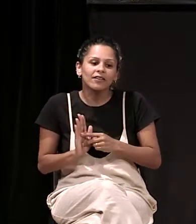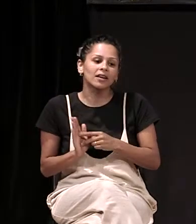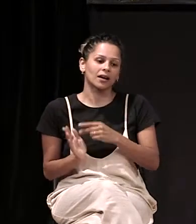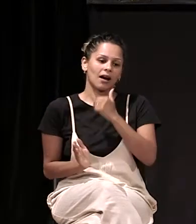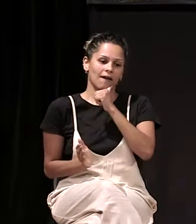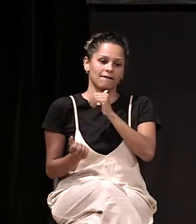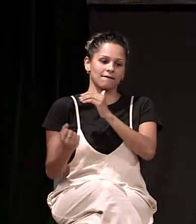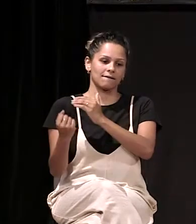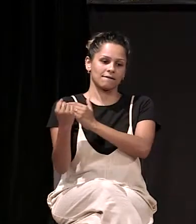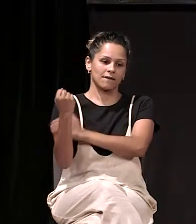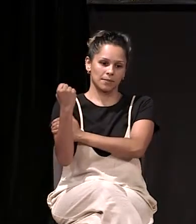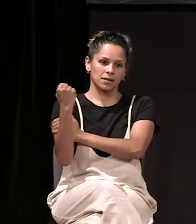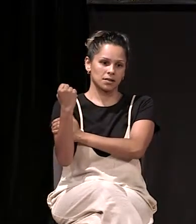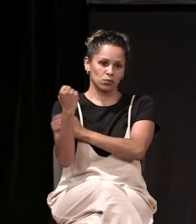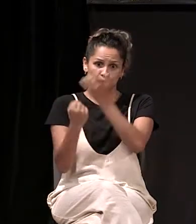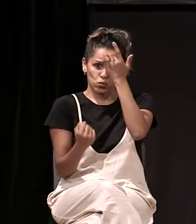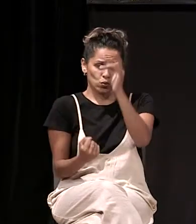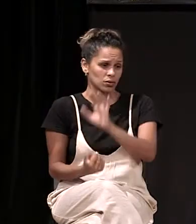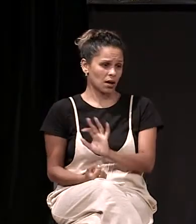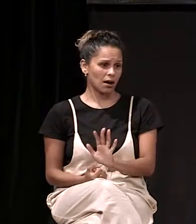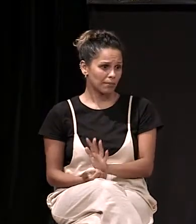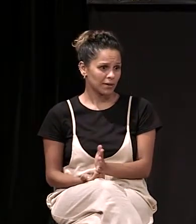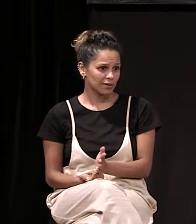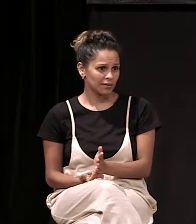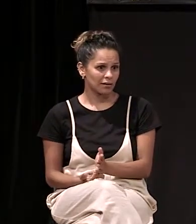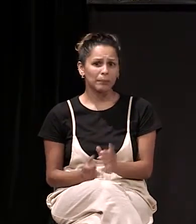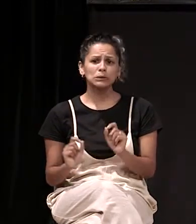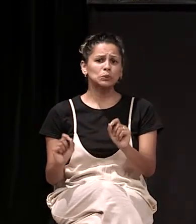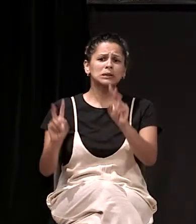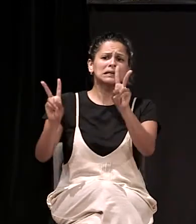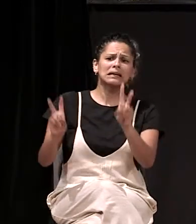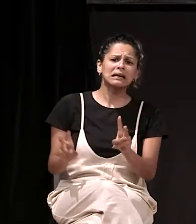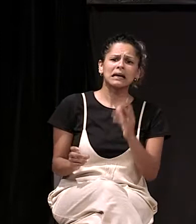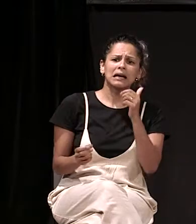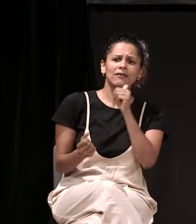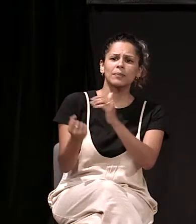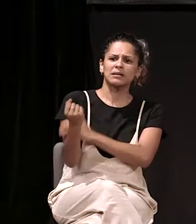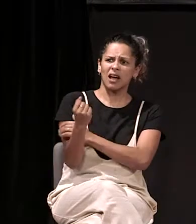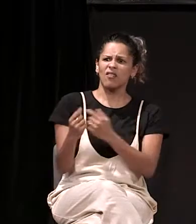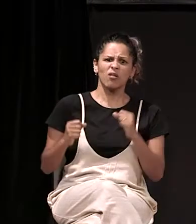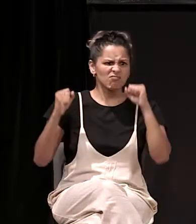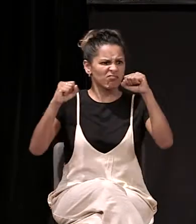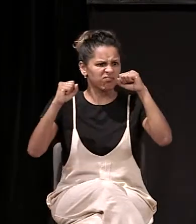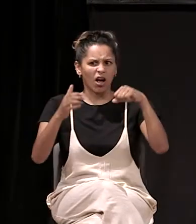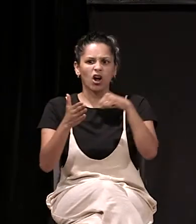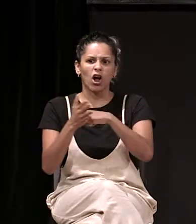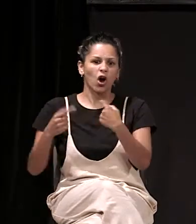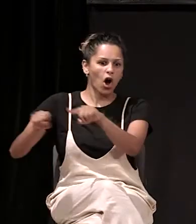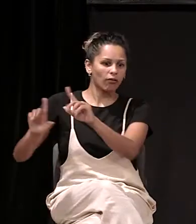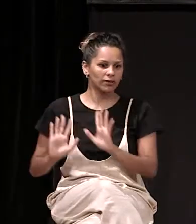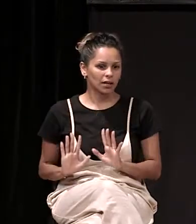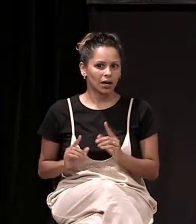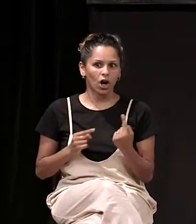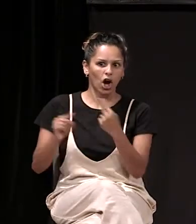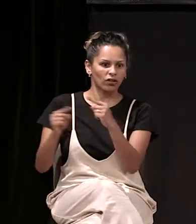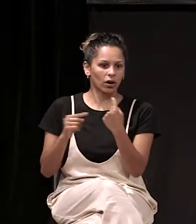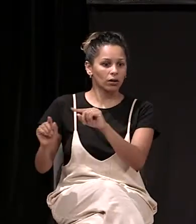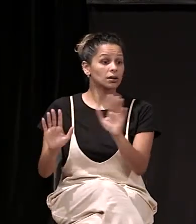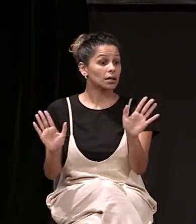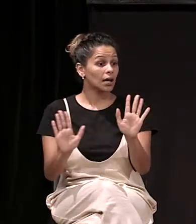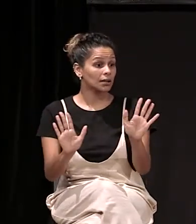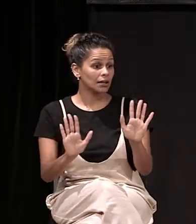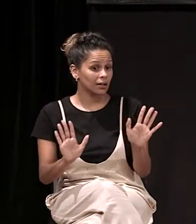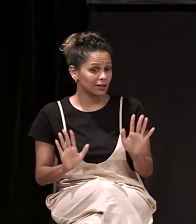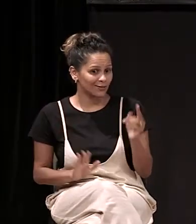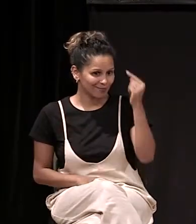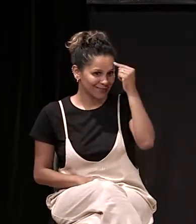fazer? Nós temos que fazer, tá, que é feminismo? Ah, vou protestar contra o feminismo. Então, vamos fazer uma coisa, antes de protestar, vamos estudar